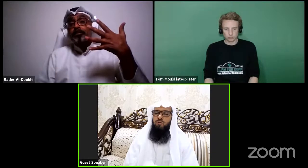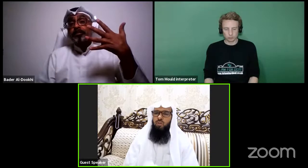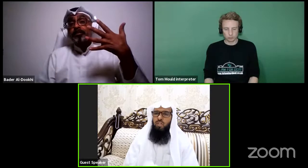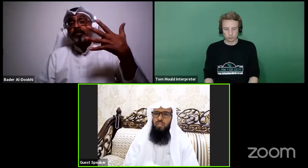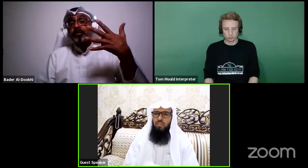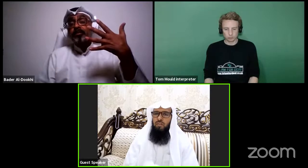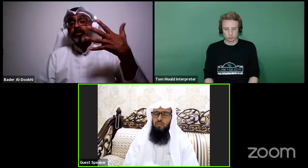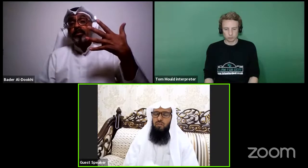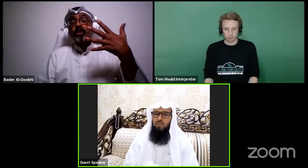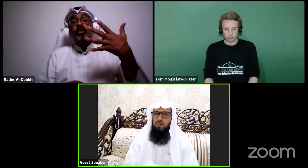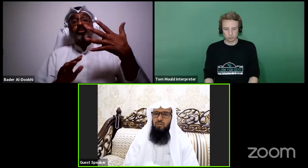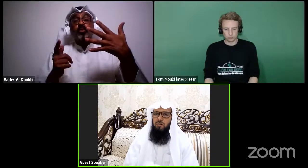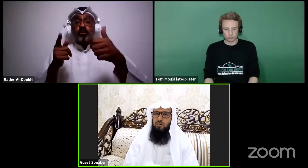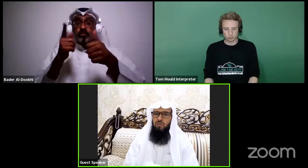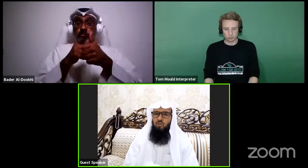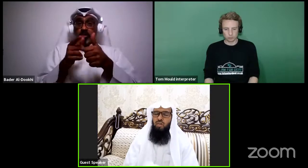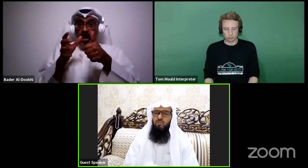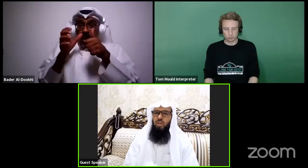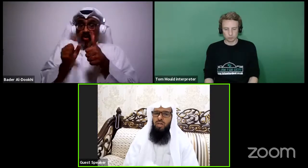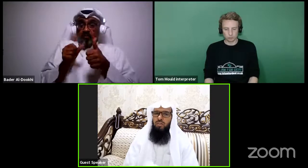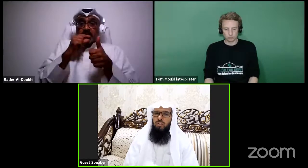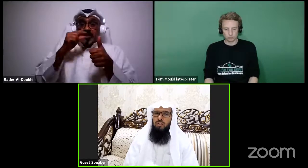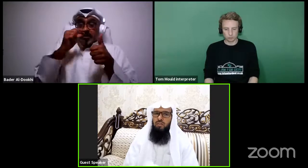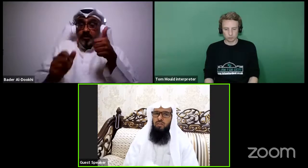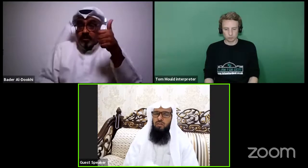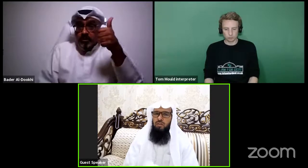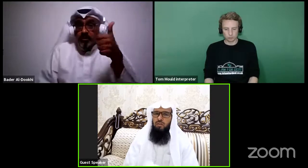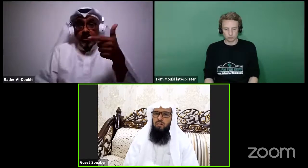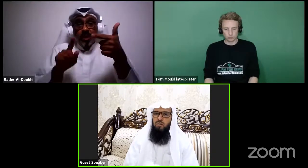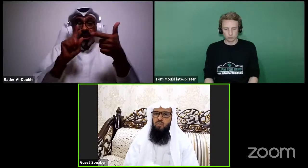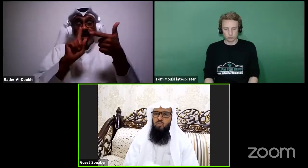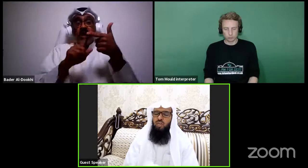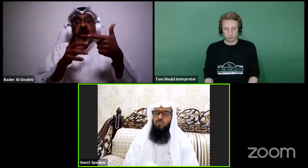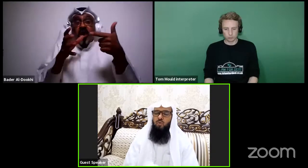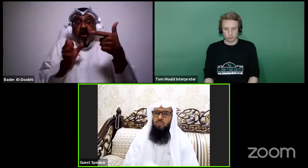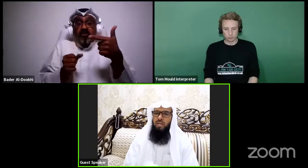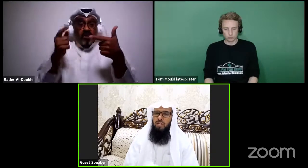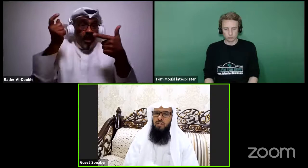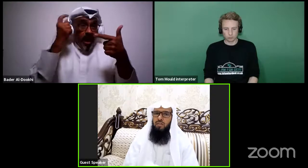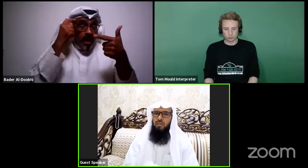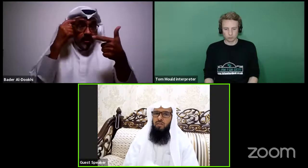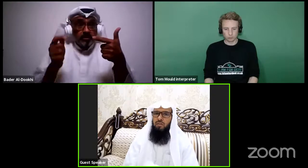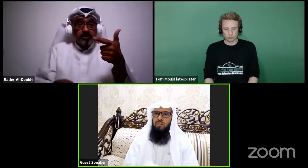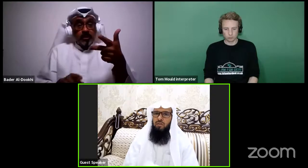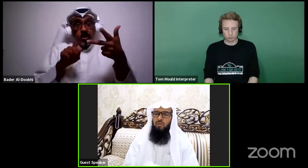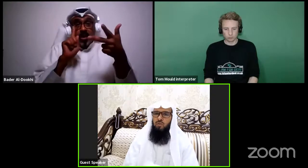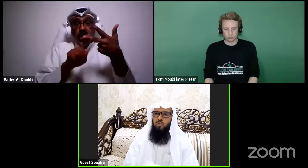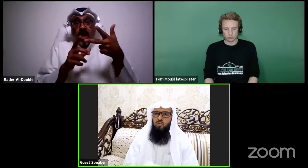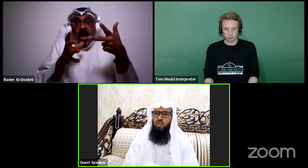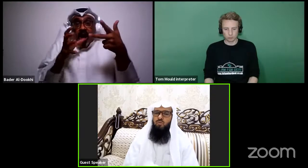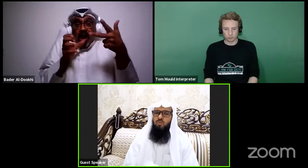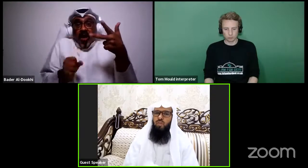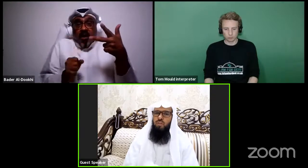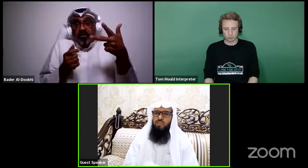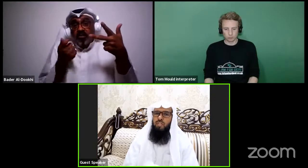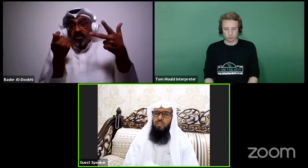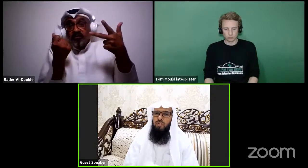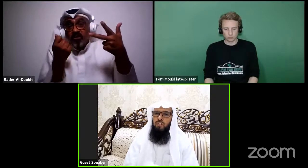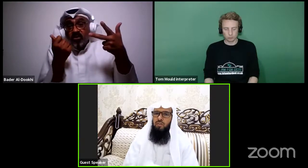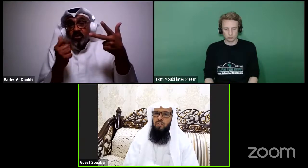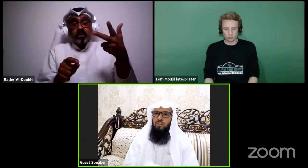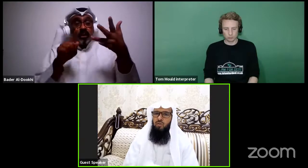وهي حفظ الدين، وحفظ العقل، وحفظ المال، وحفظ